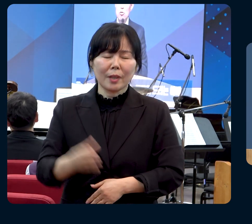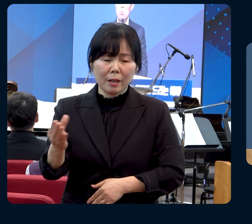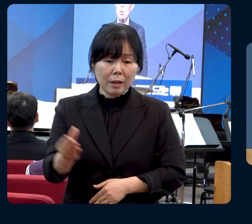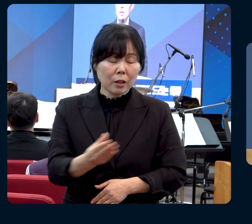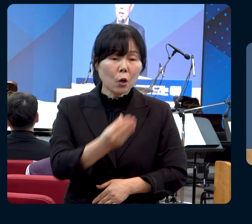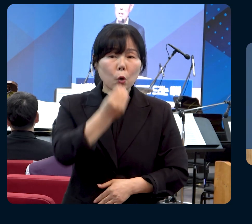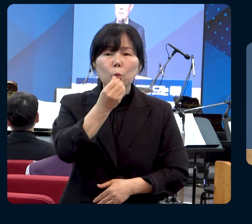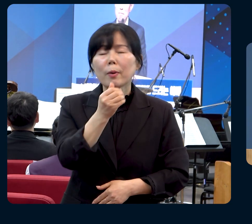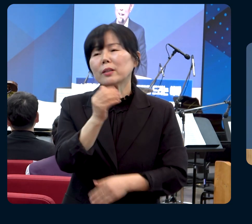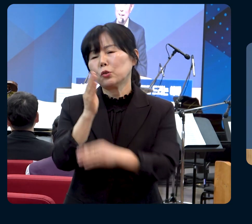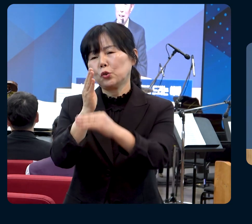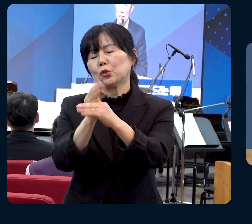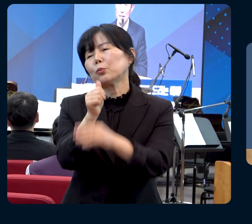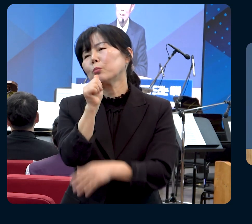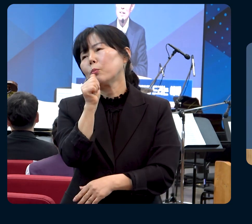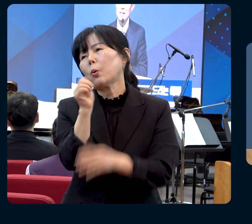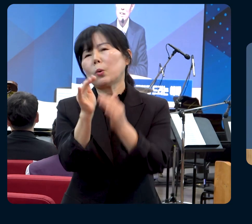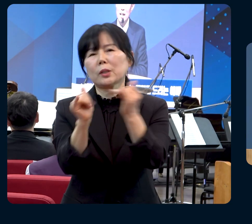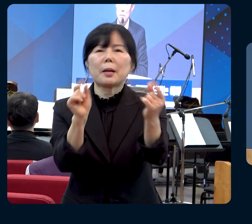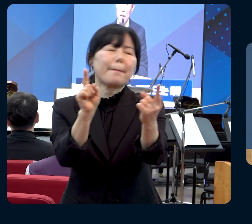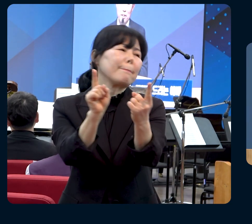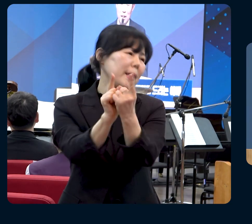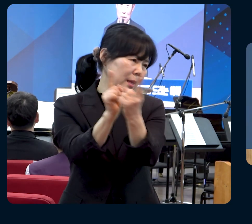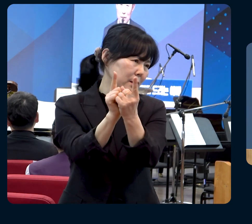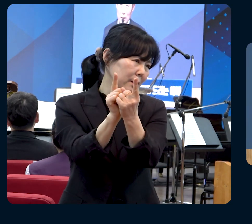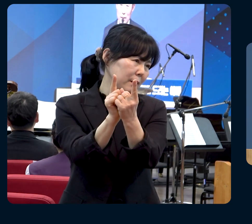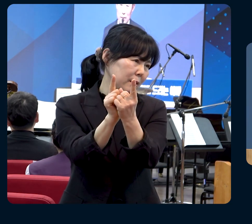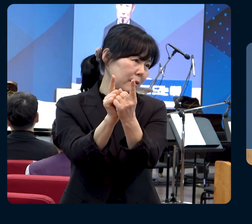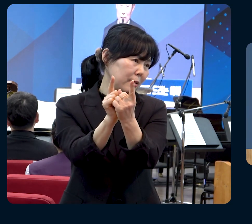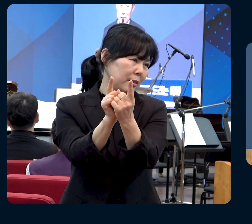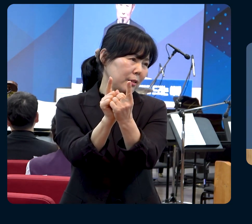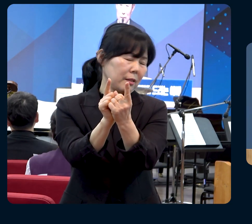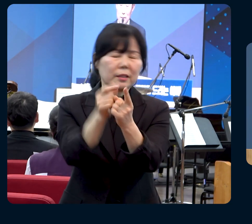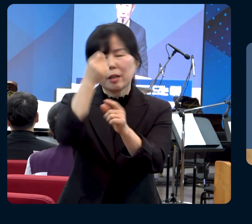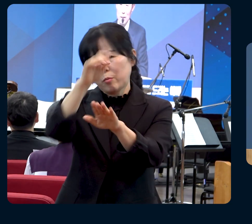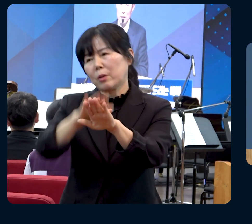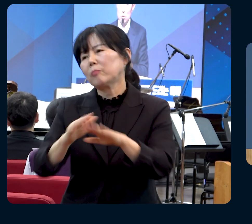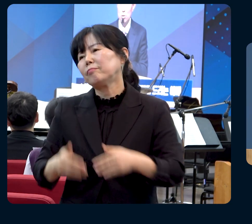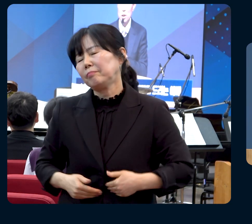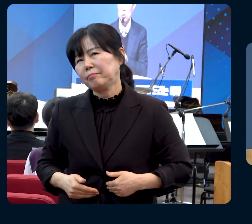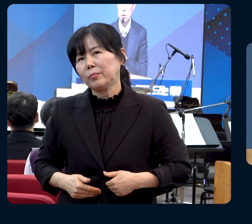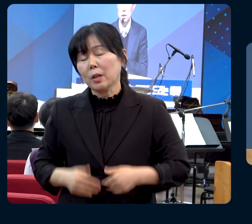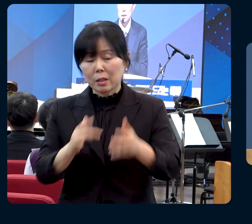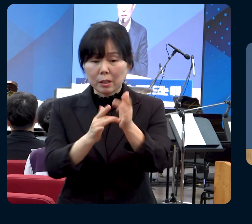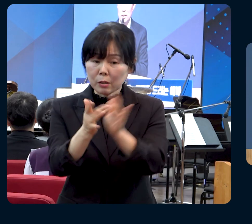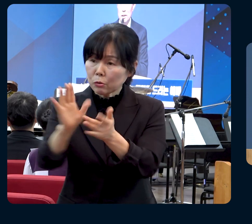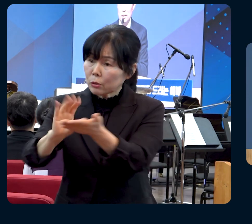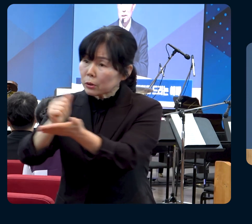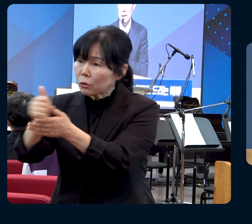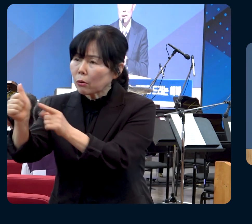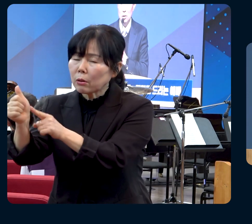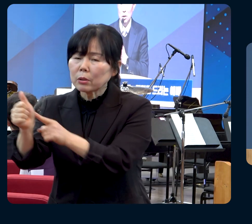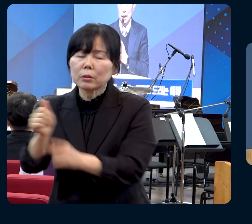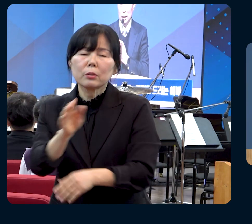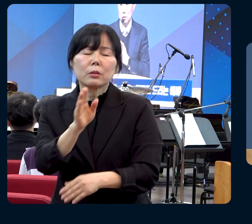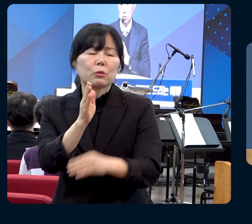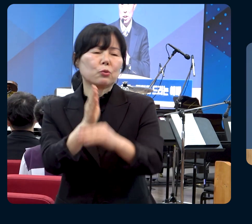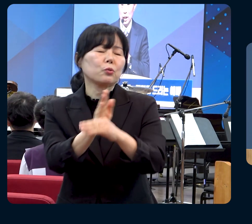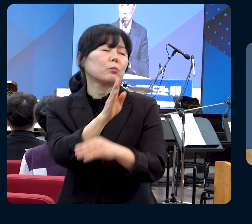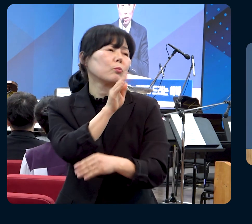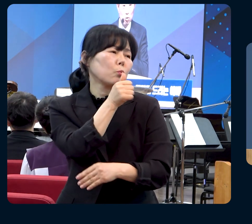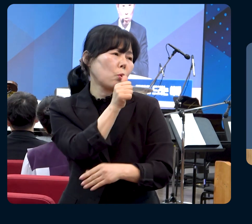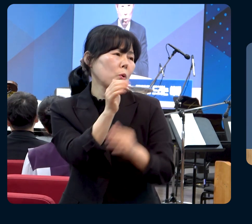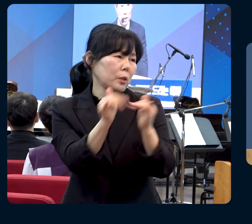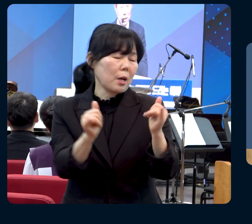거룩한 중보자를 만나는 예배여야 된다. 예수 그리스도는 하나님과 우리